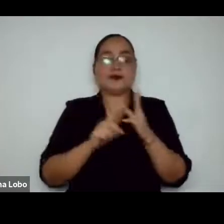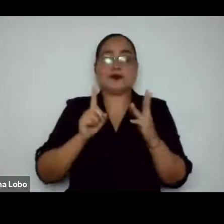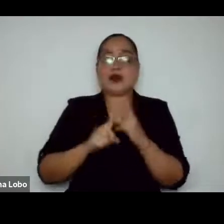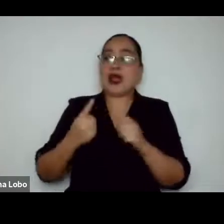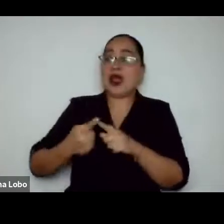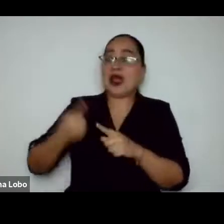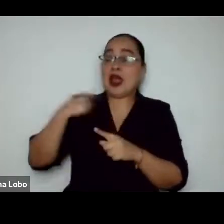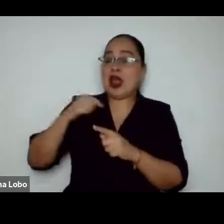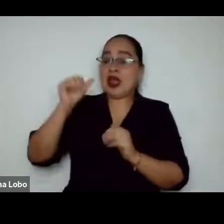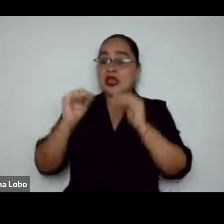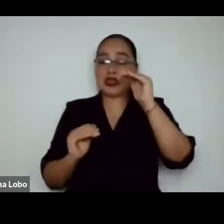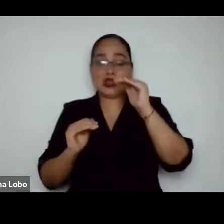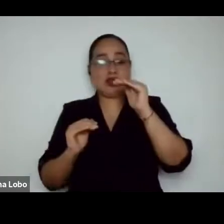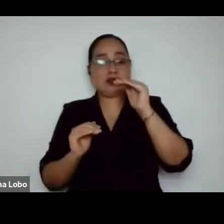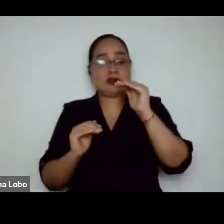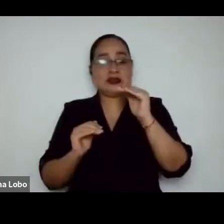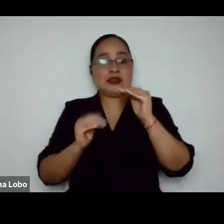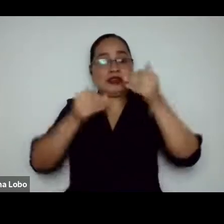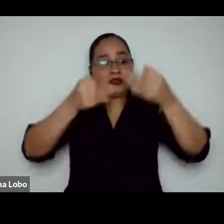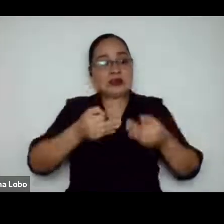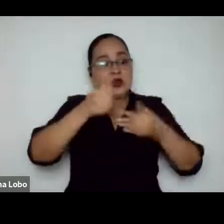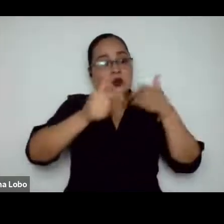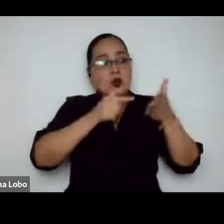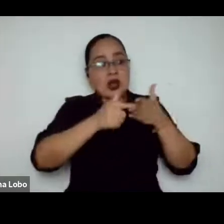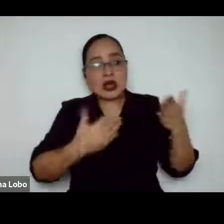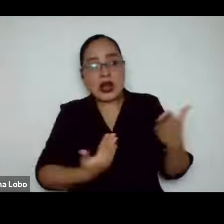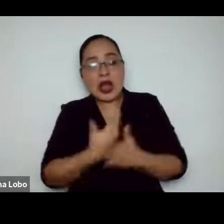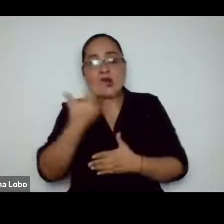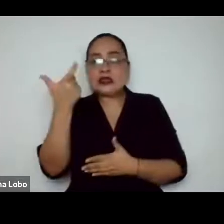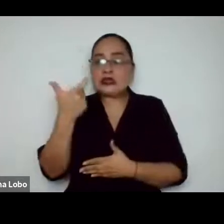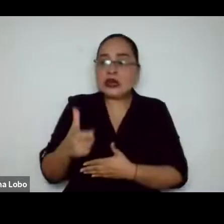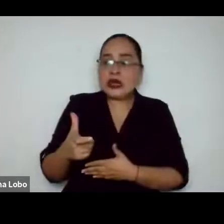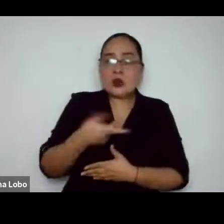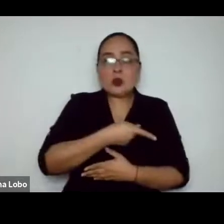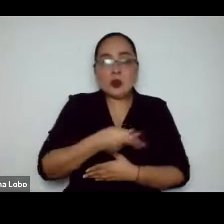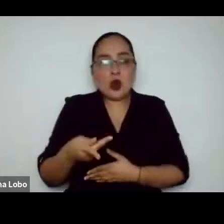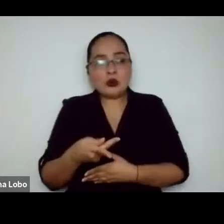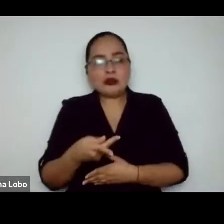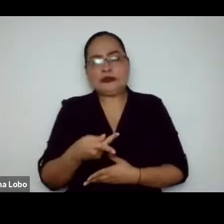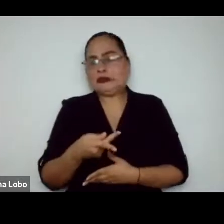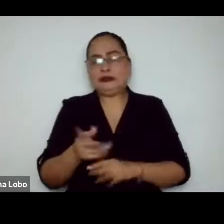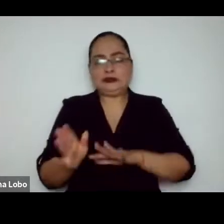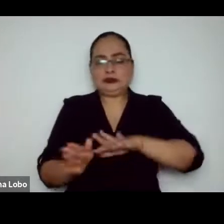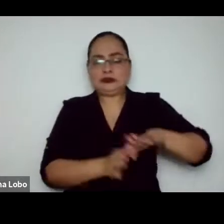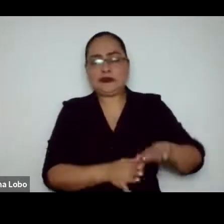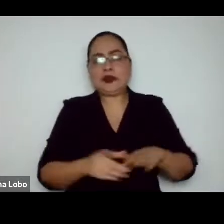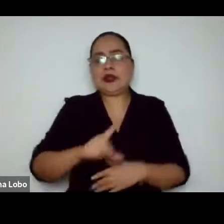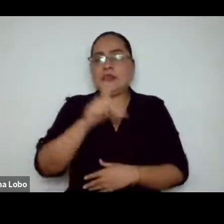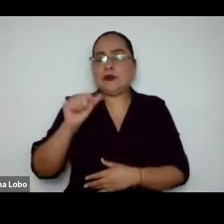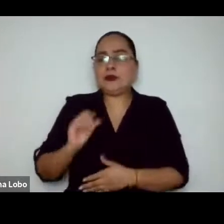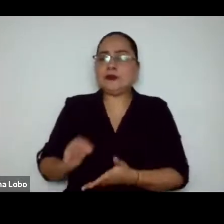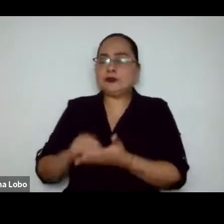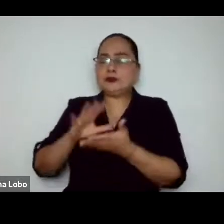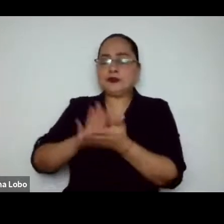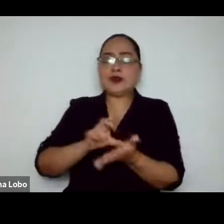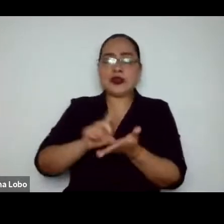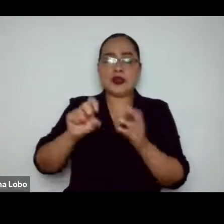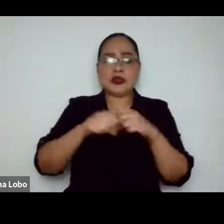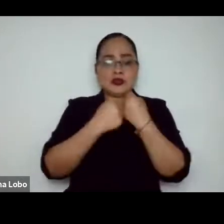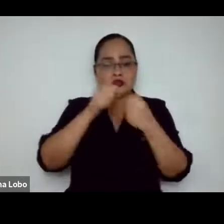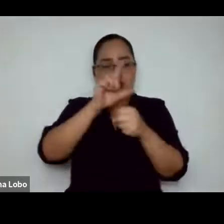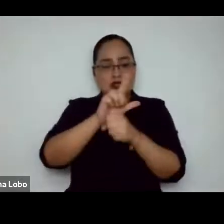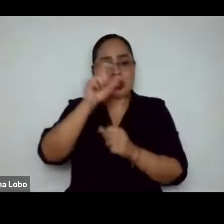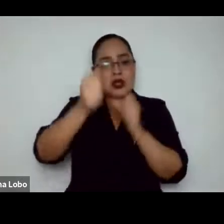basadas en el origen, en la nobleza, en la aristocracia. Después viene la inclusión de derechos sociales en el siglo